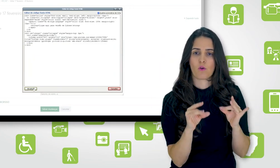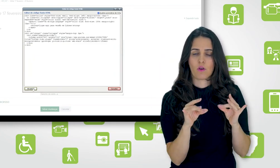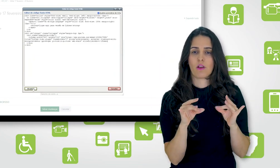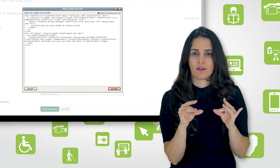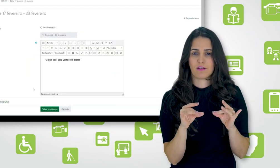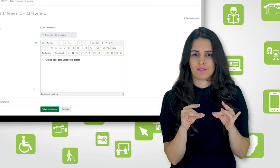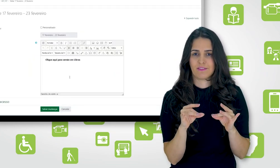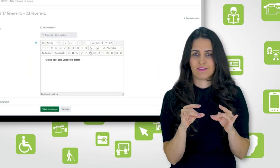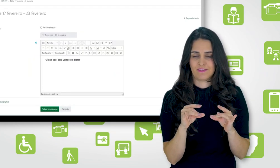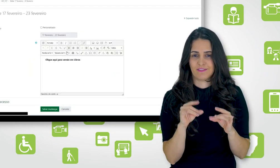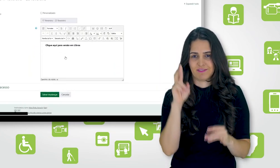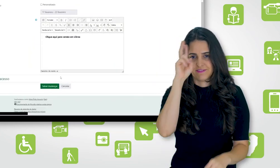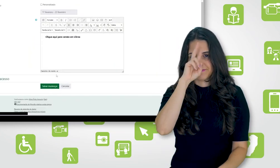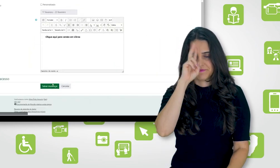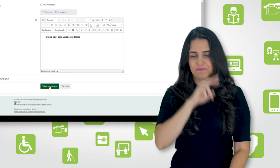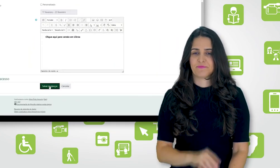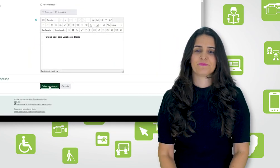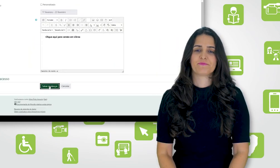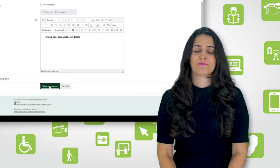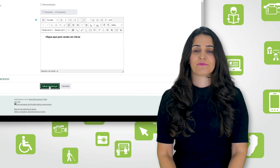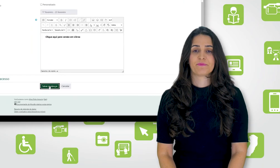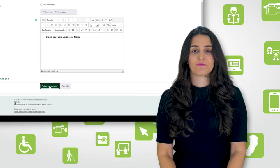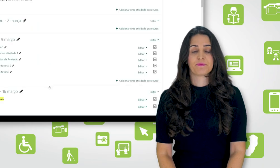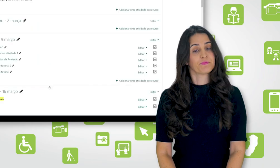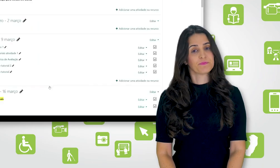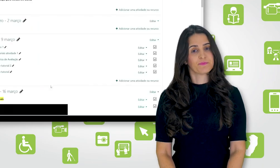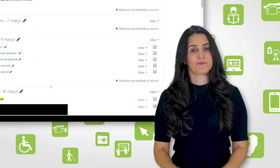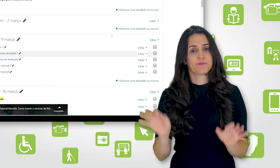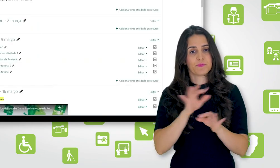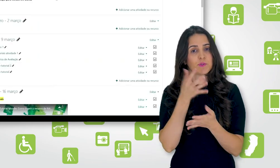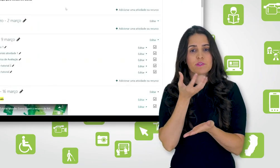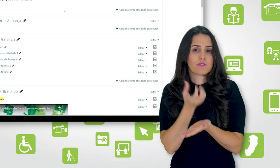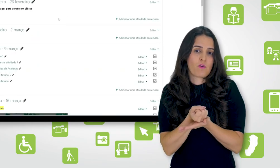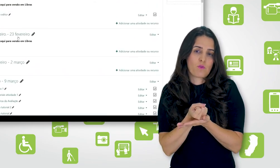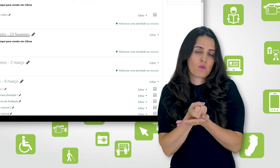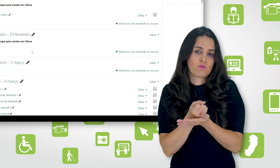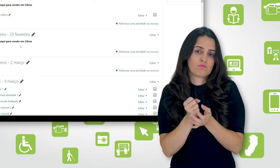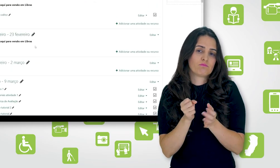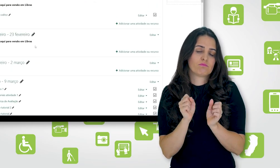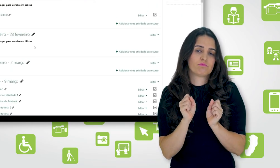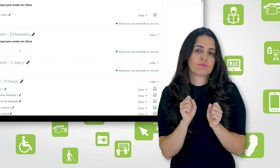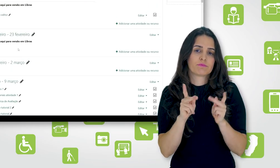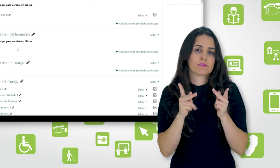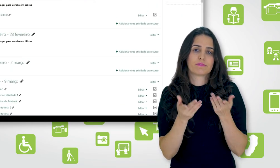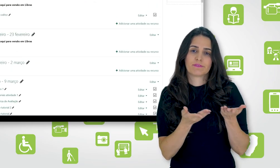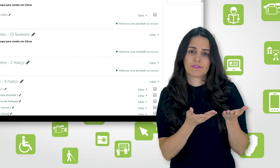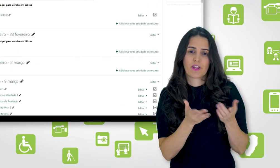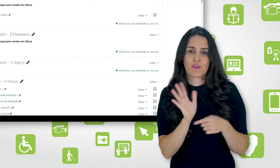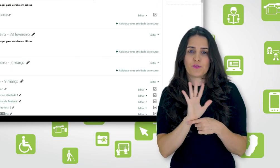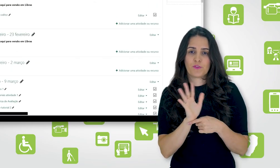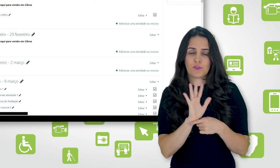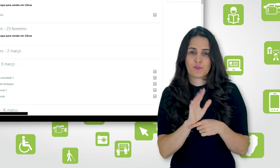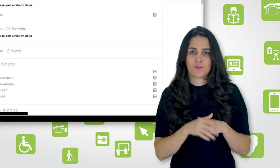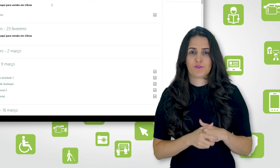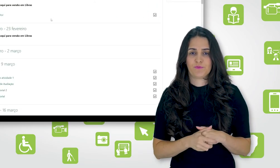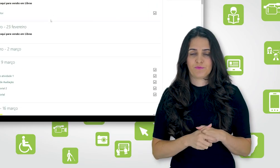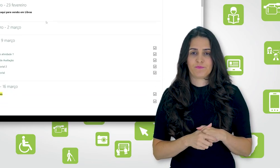você control V salvar mudanças e pronto já está aqui meu vídeo vou desativar edição